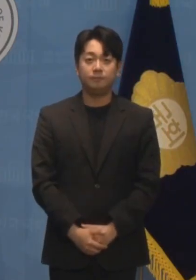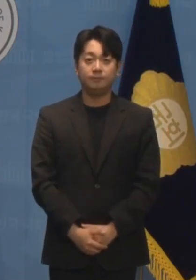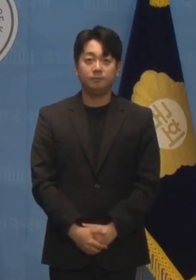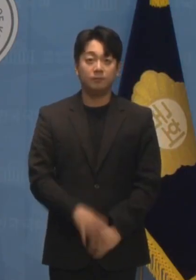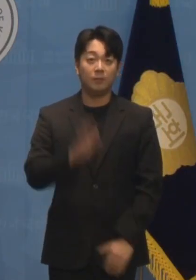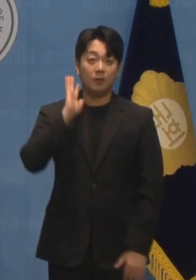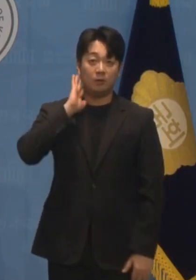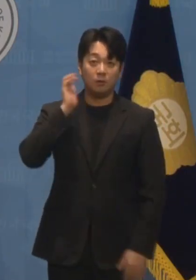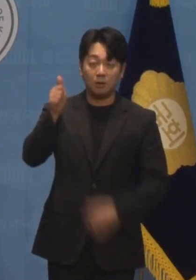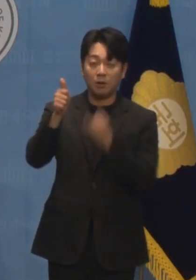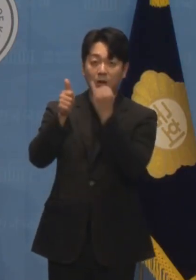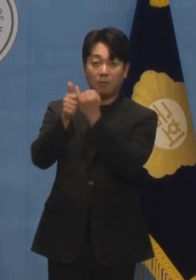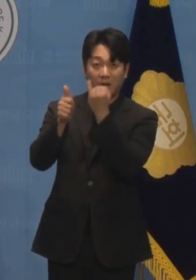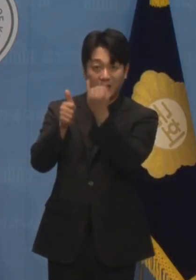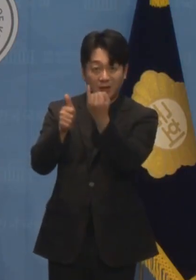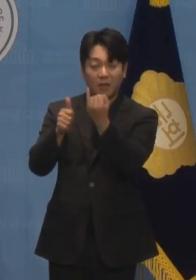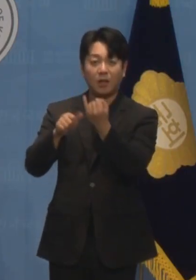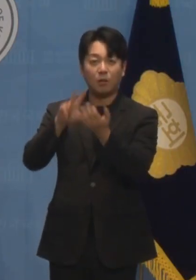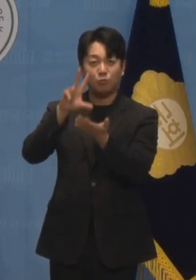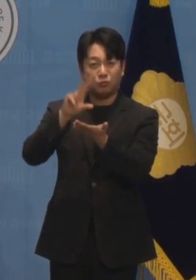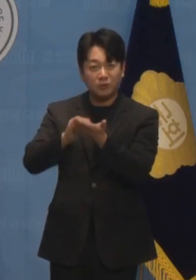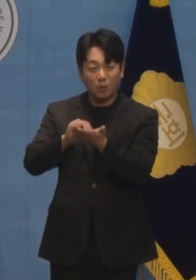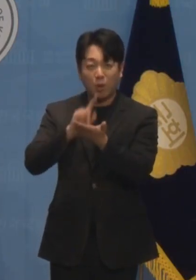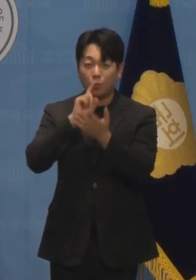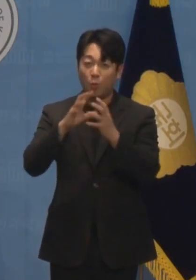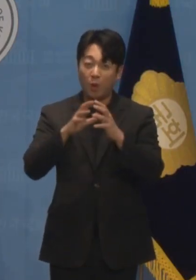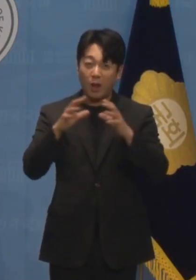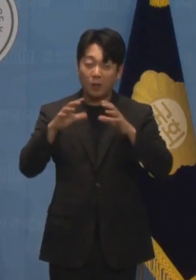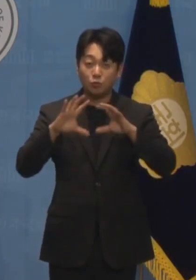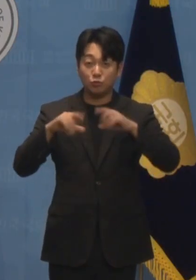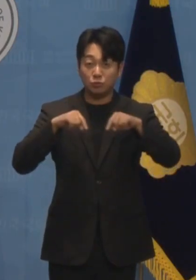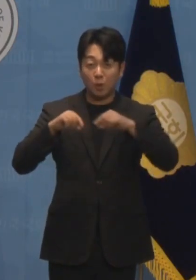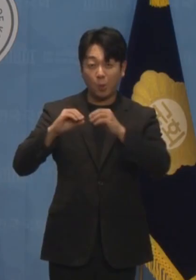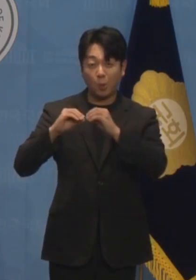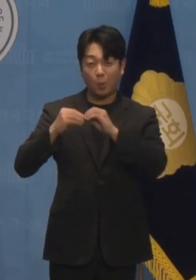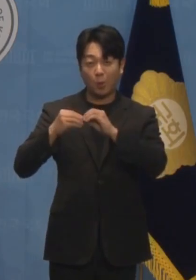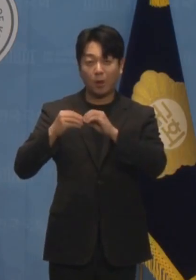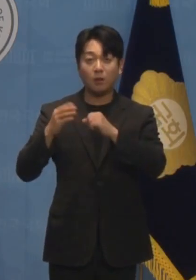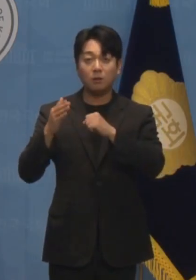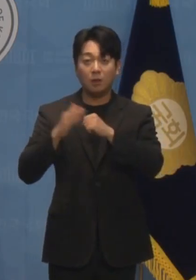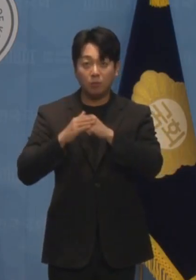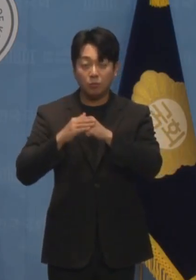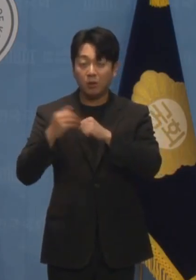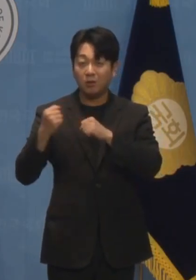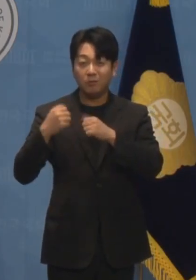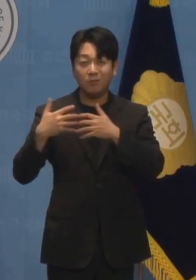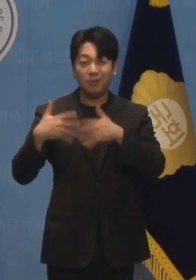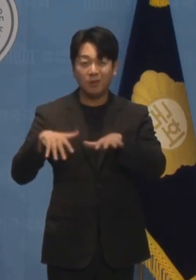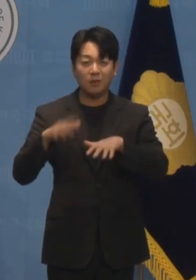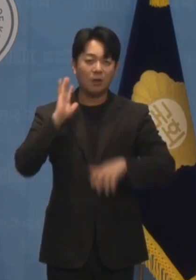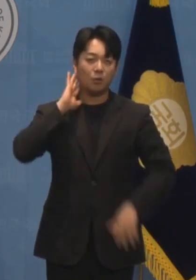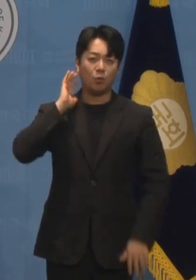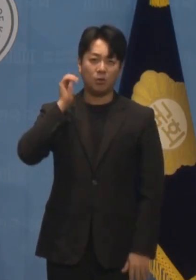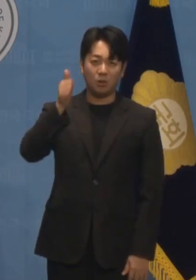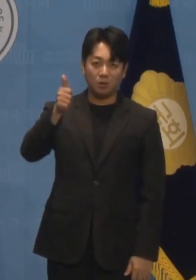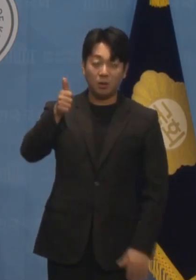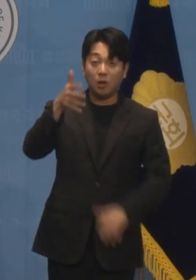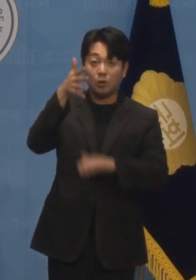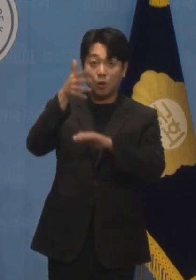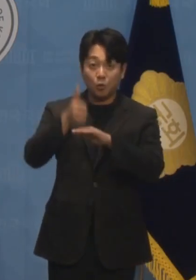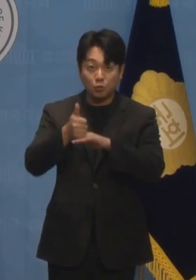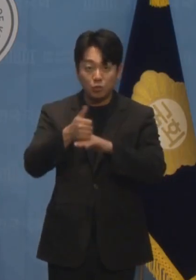여사 논란과 무능한 국정 운영으로 국정 동력을 상실한 윤석열 정권이 결국